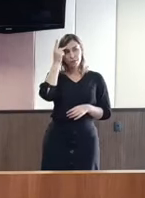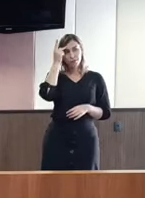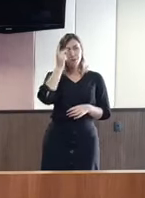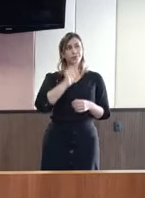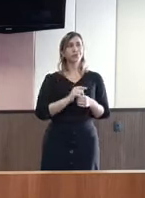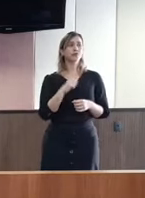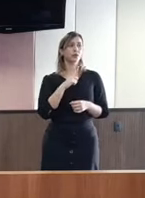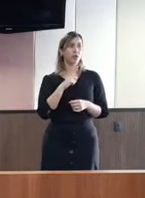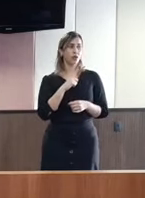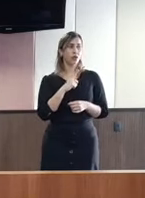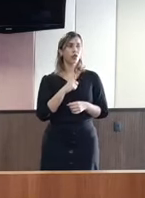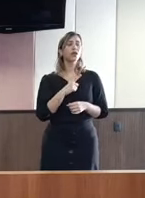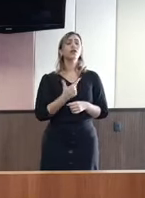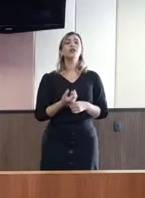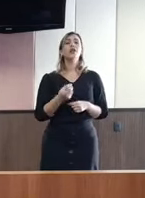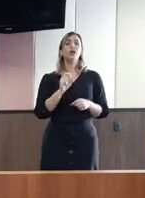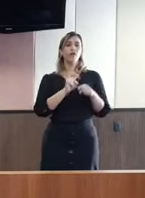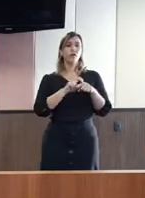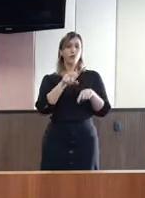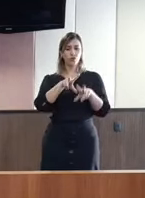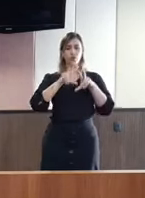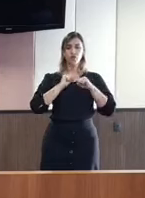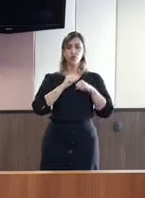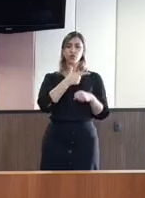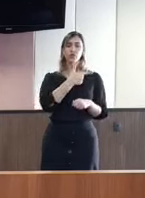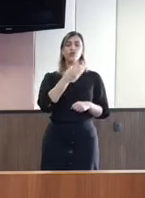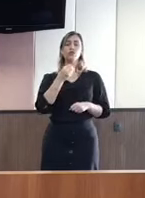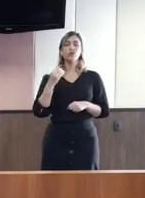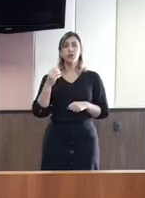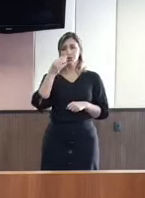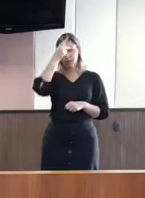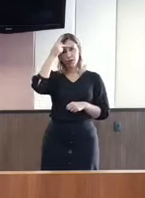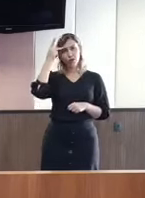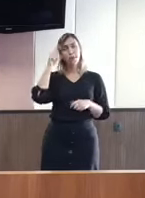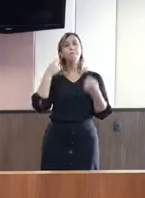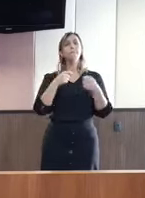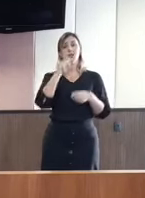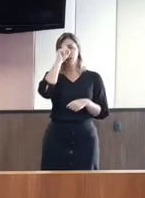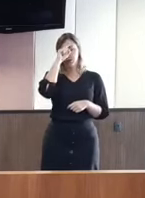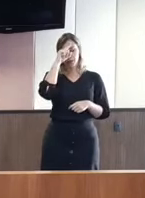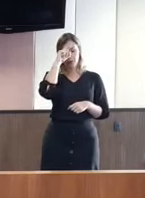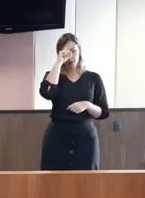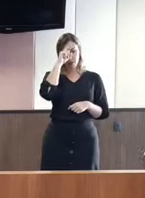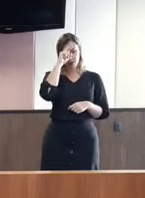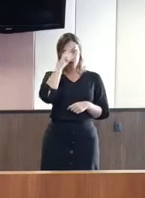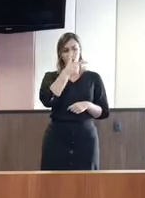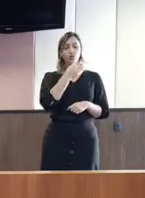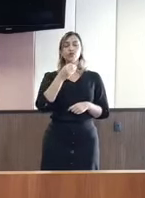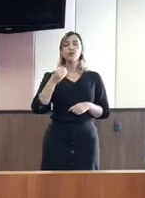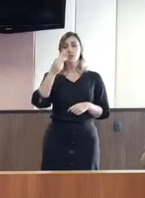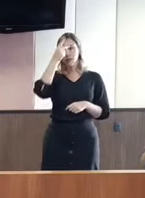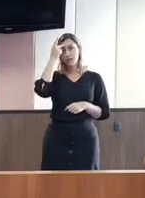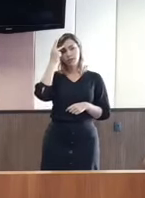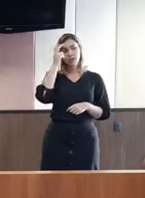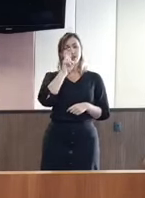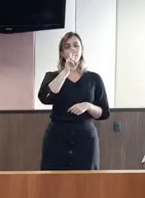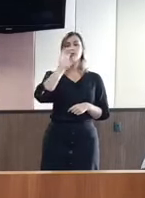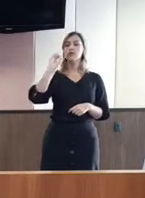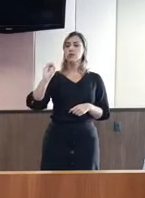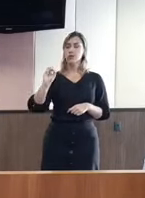a cada mil pessoas que tem uma infecção documentada, 200 pessoas precisaram de estrutura hospitalar para ser internada. Dessas 200 pessoas,